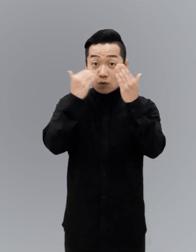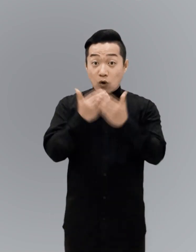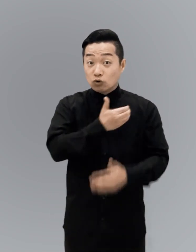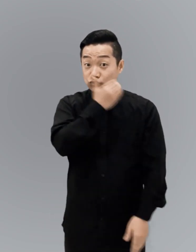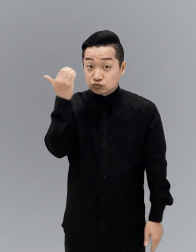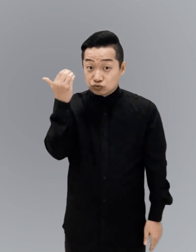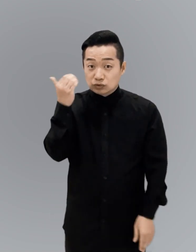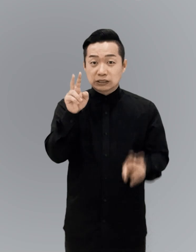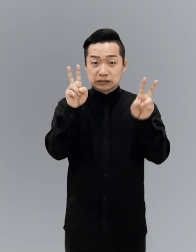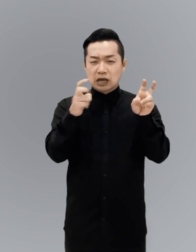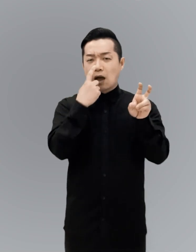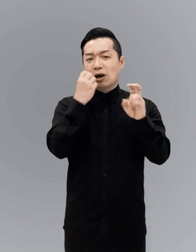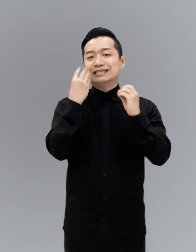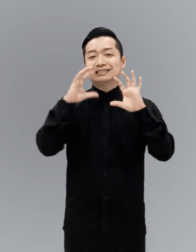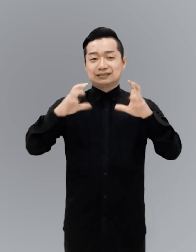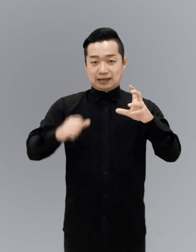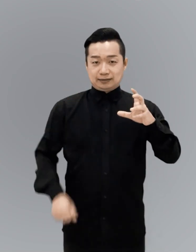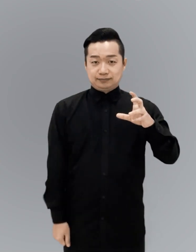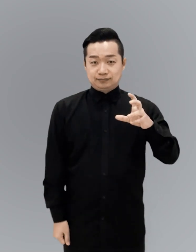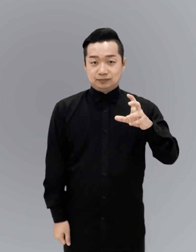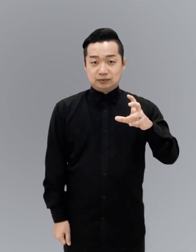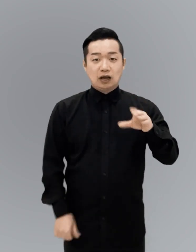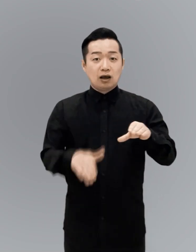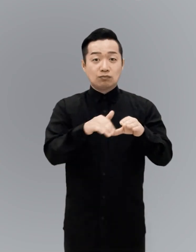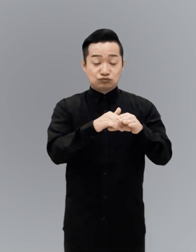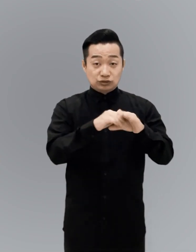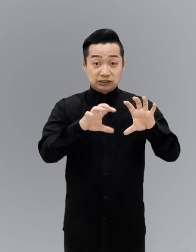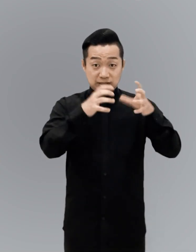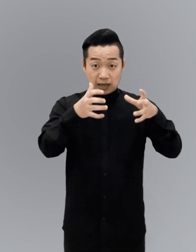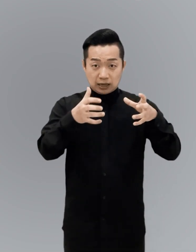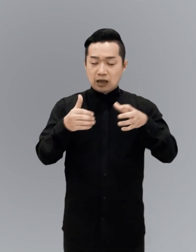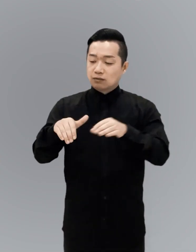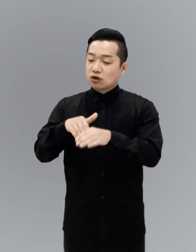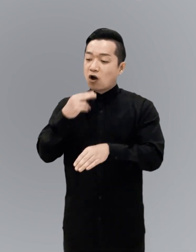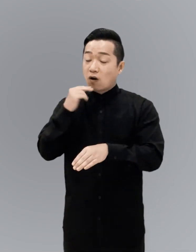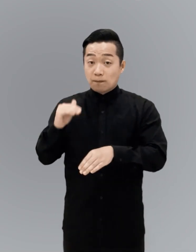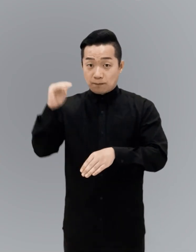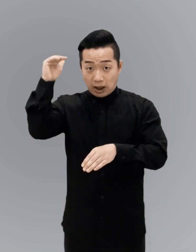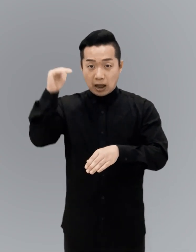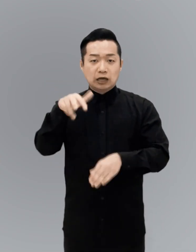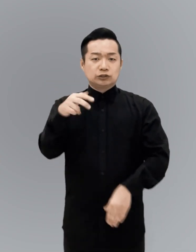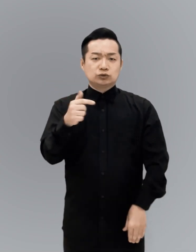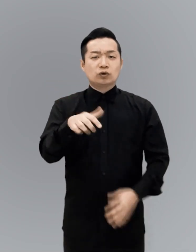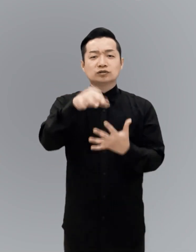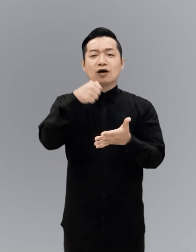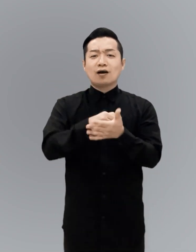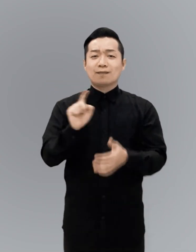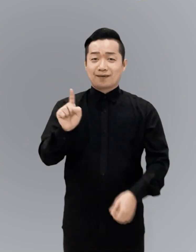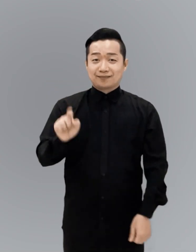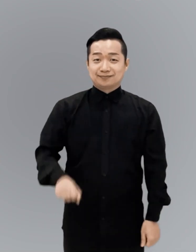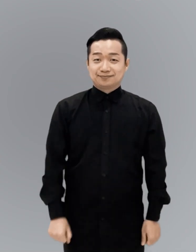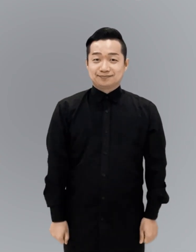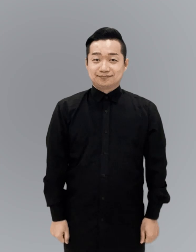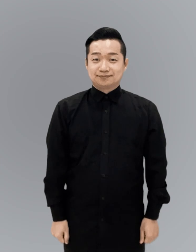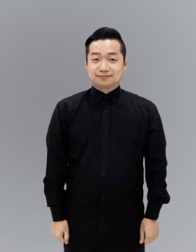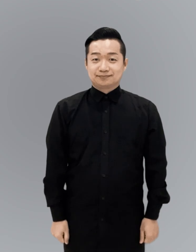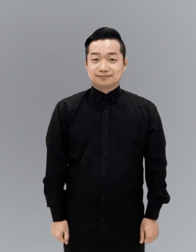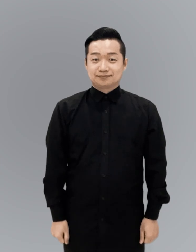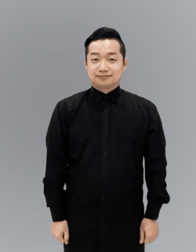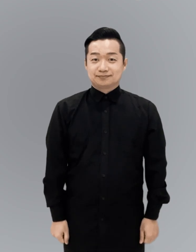모두가 꿈꾸는 멋진 신세계, 문명세계의 야만인 존의 선택은